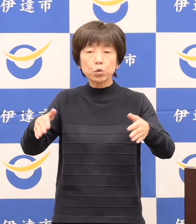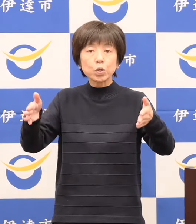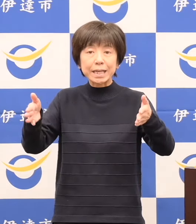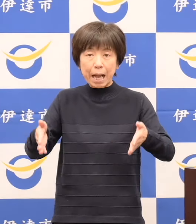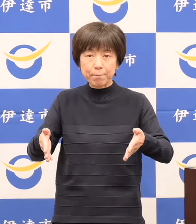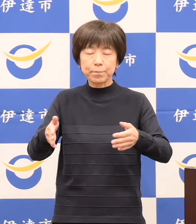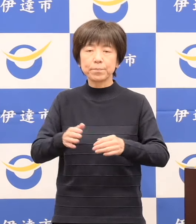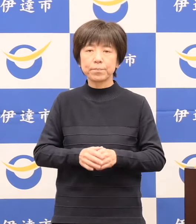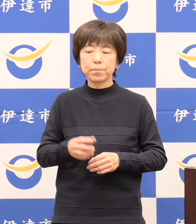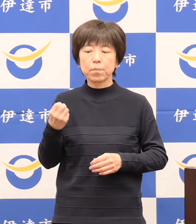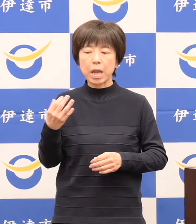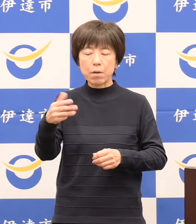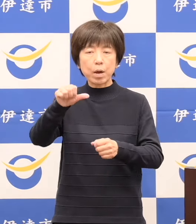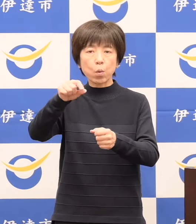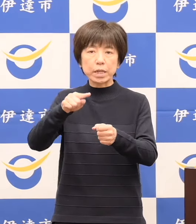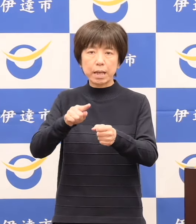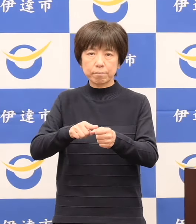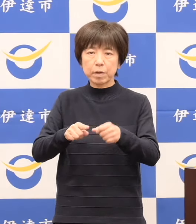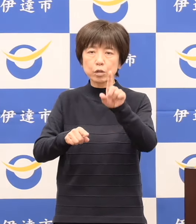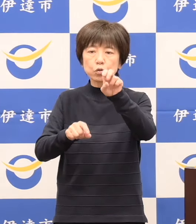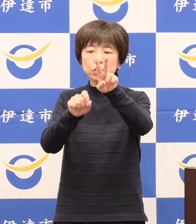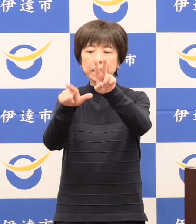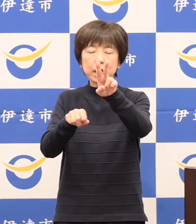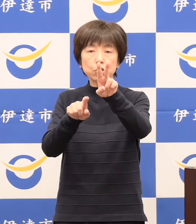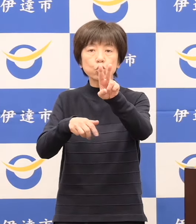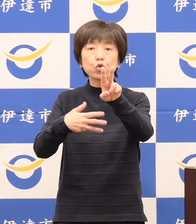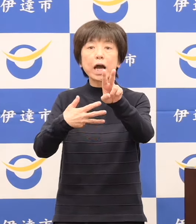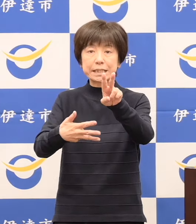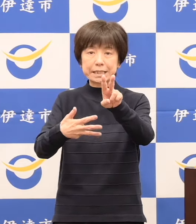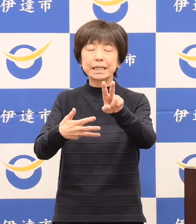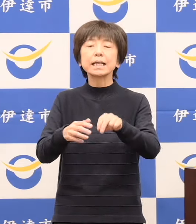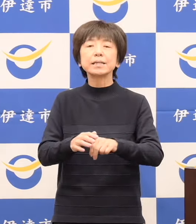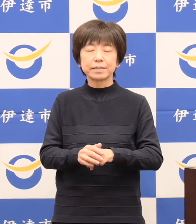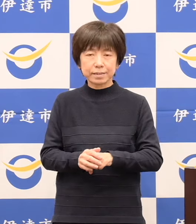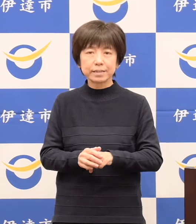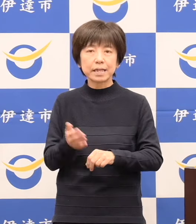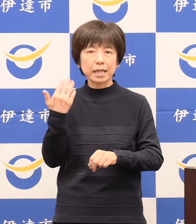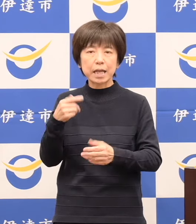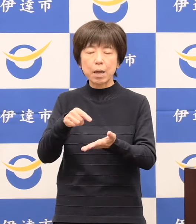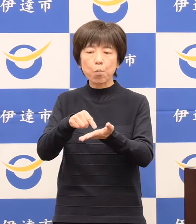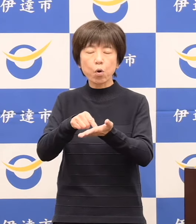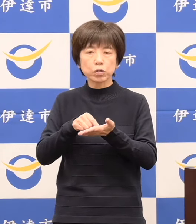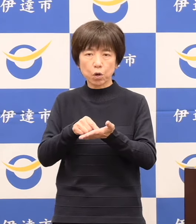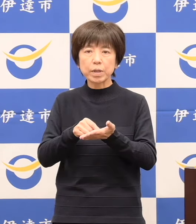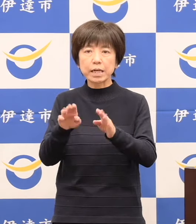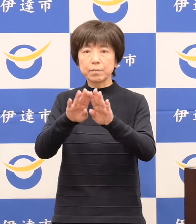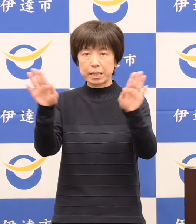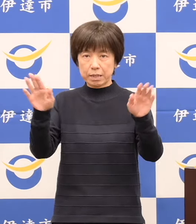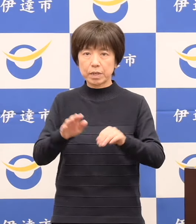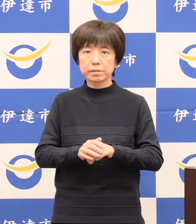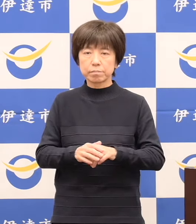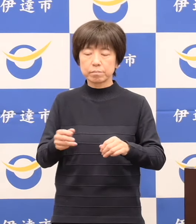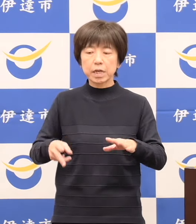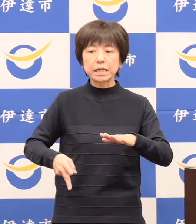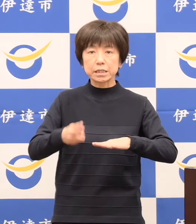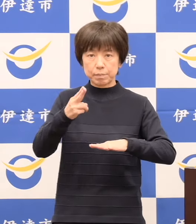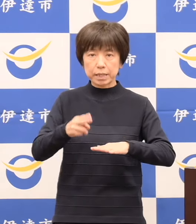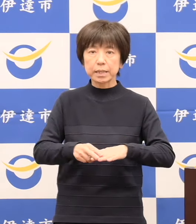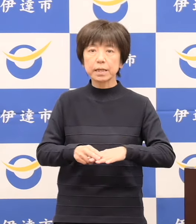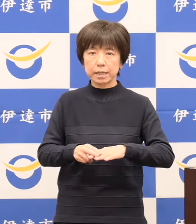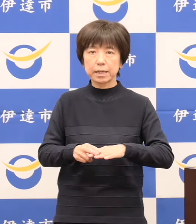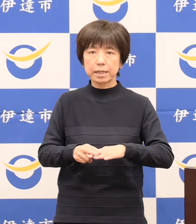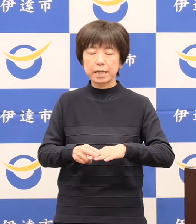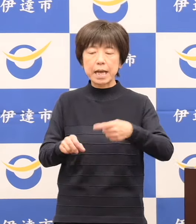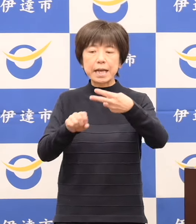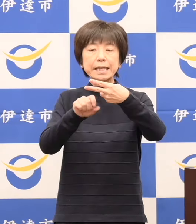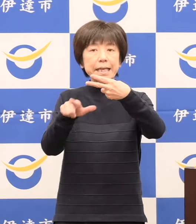ですが令和5年12月18日すでに募集は始まっております。締め切りが令和6年2月18